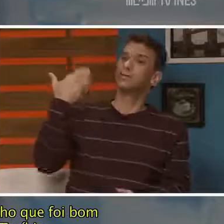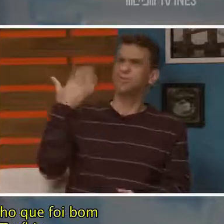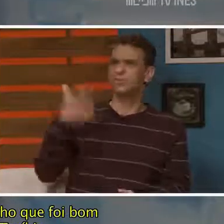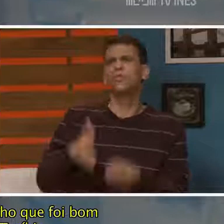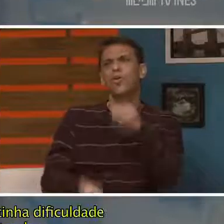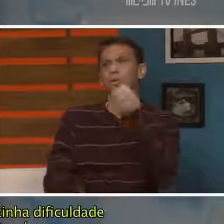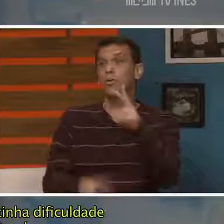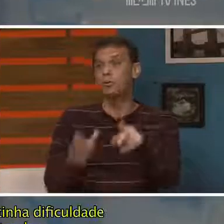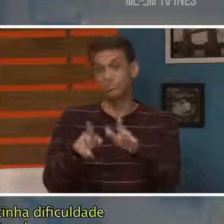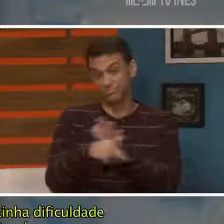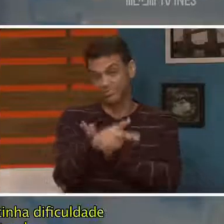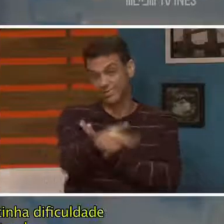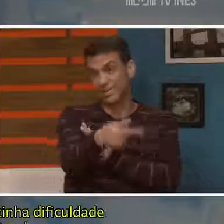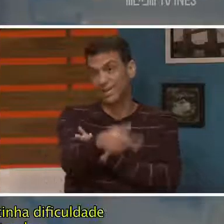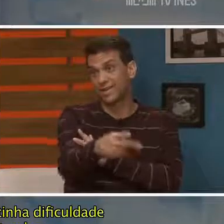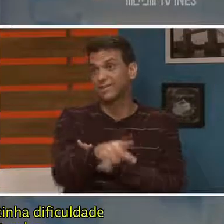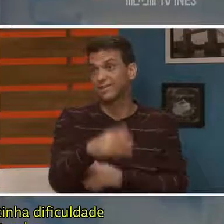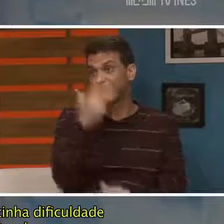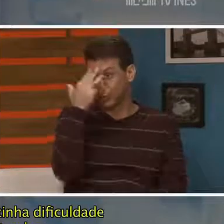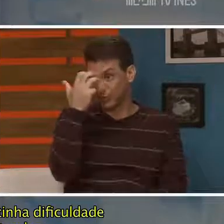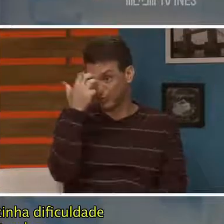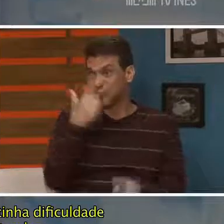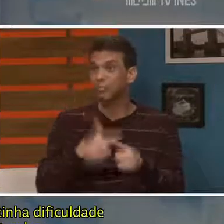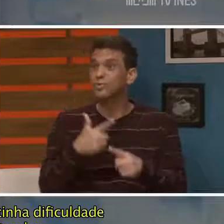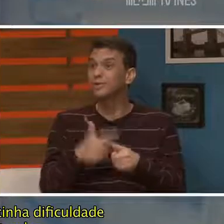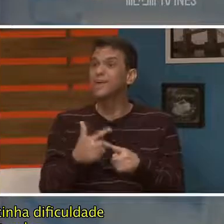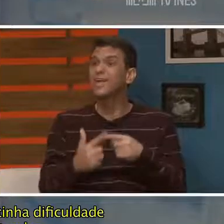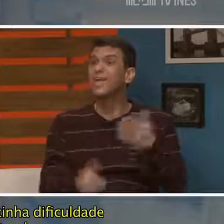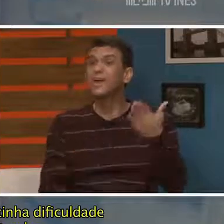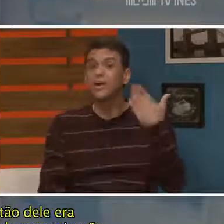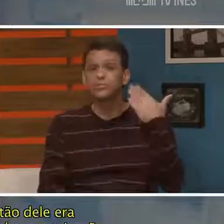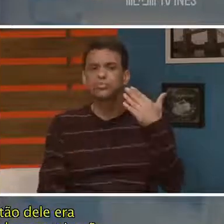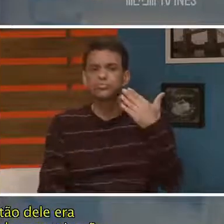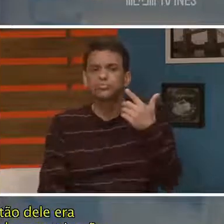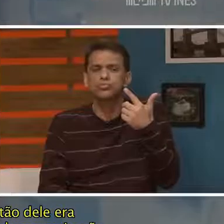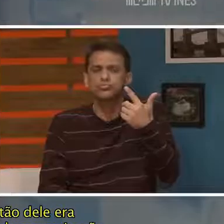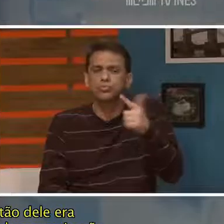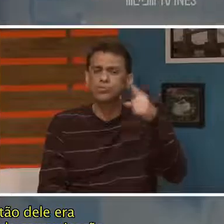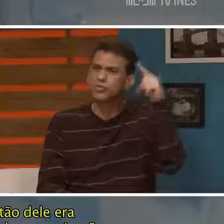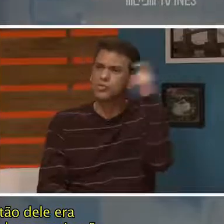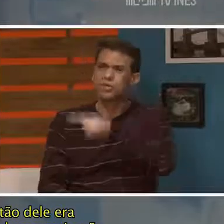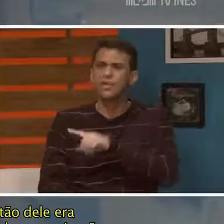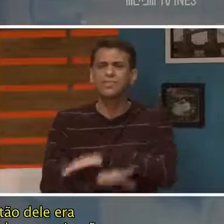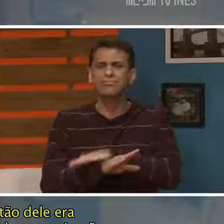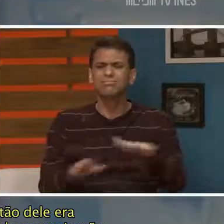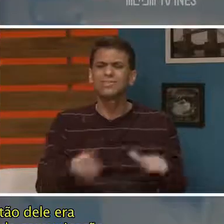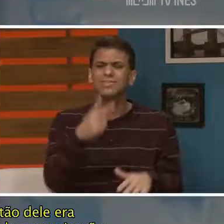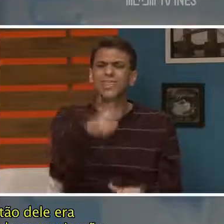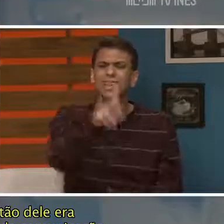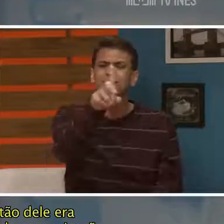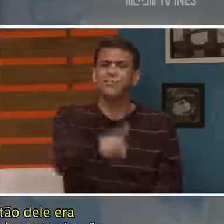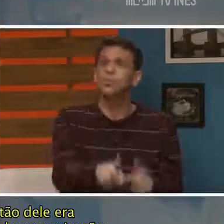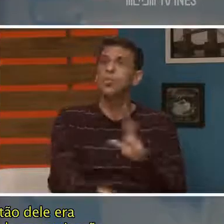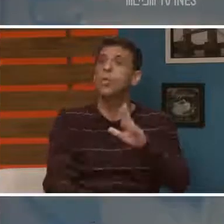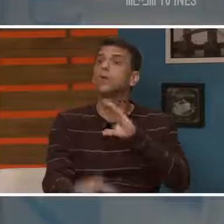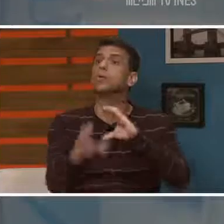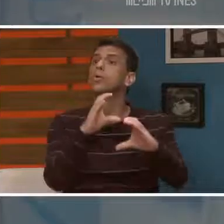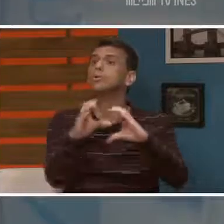bom para o Toribio, porque eu já não tinha dificuldade em entender que a questão dele era uma deficiência de